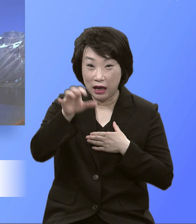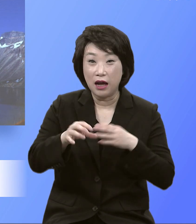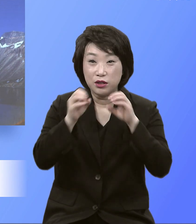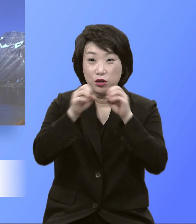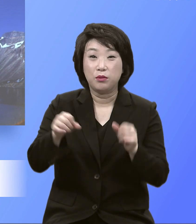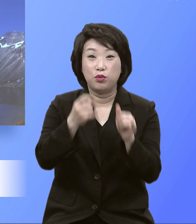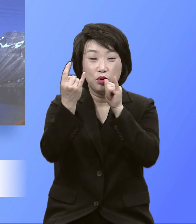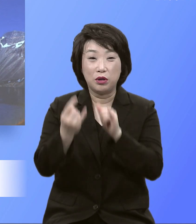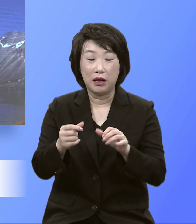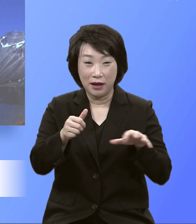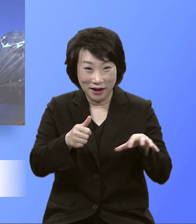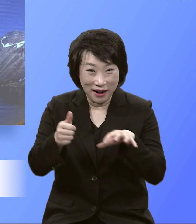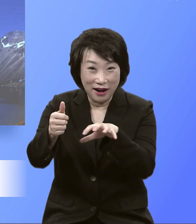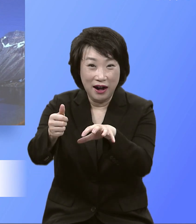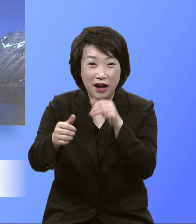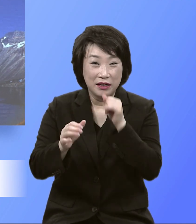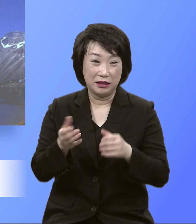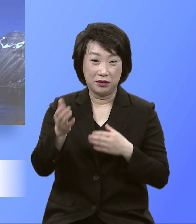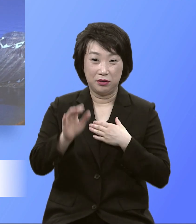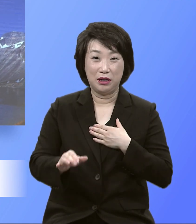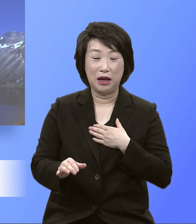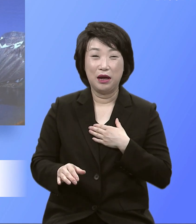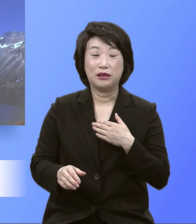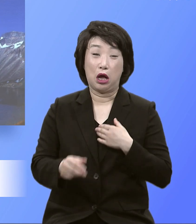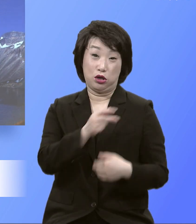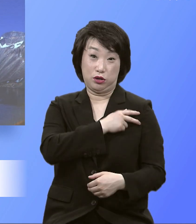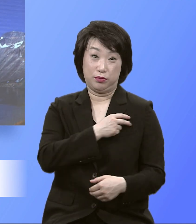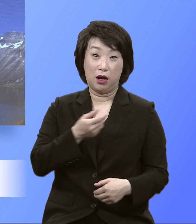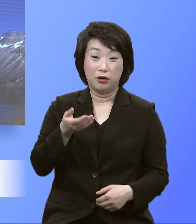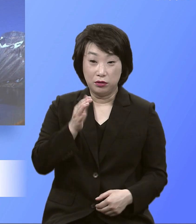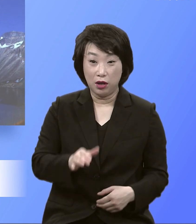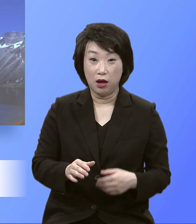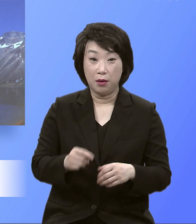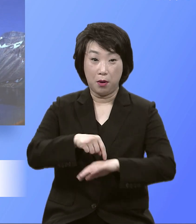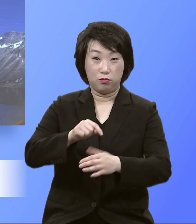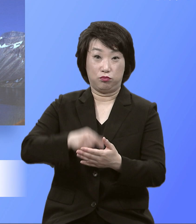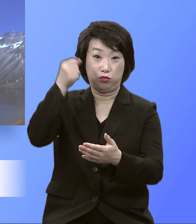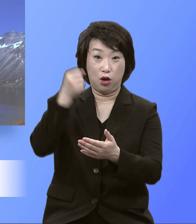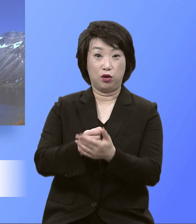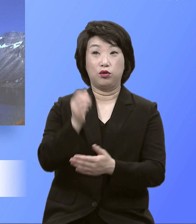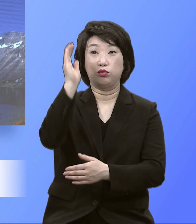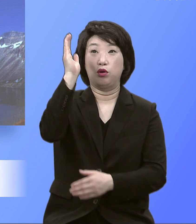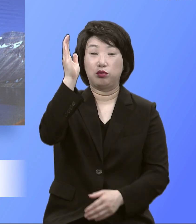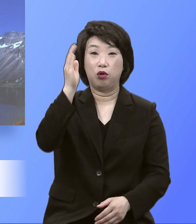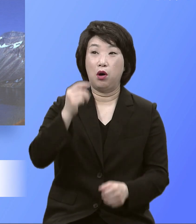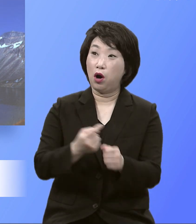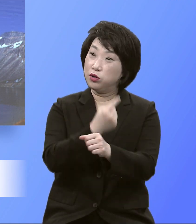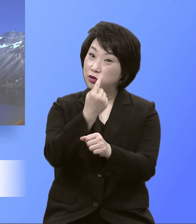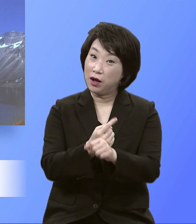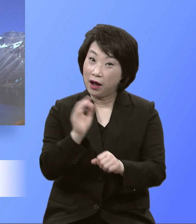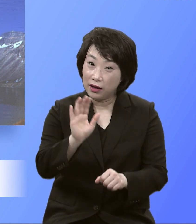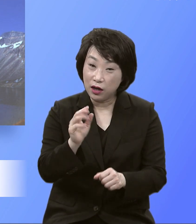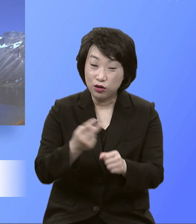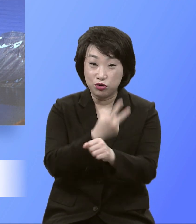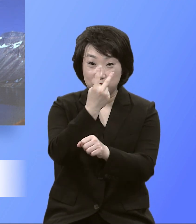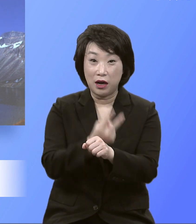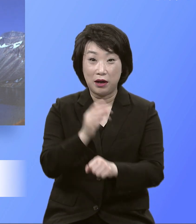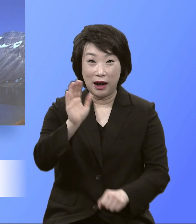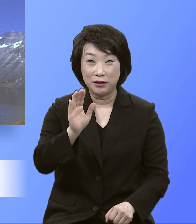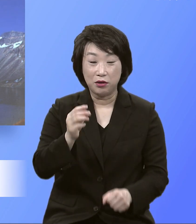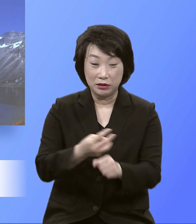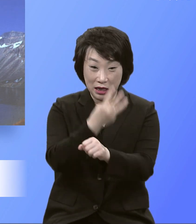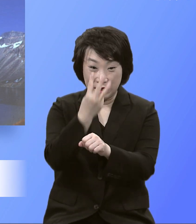다닐 때도 어찌 그렇게 집사가요 대담하게 설교를 1시간도 아니고 2시간도